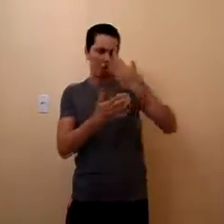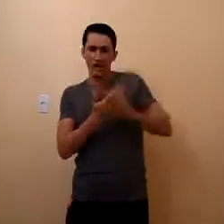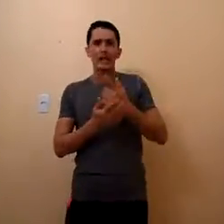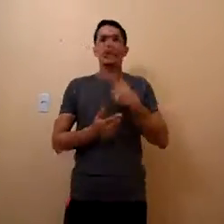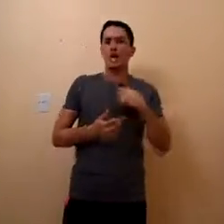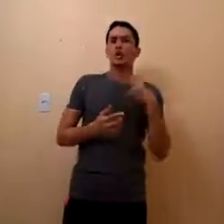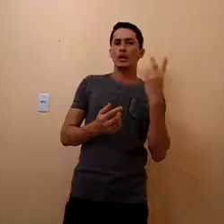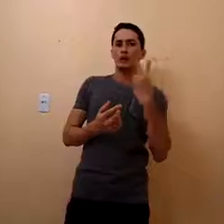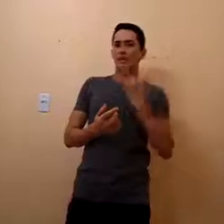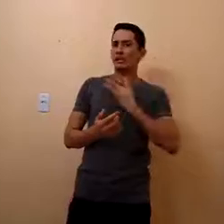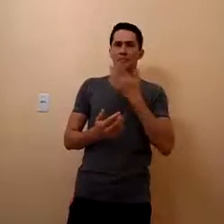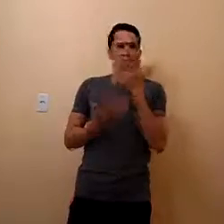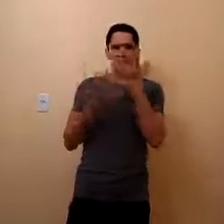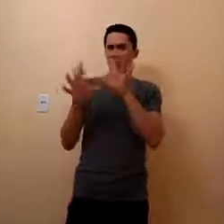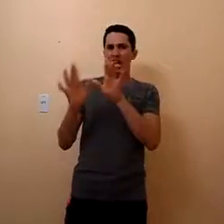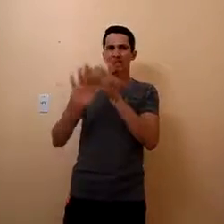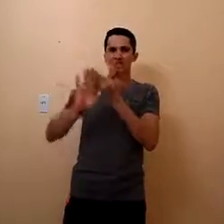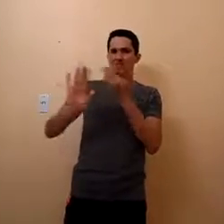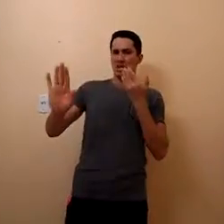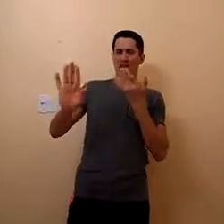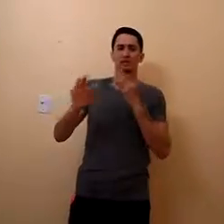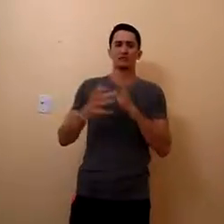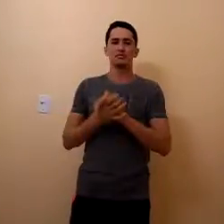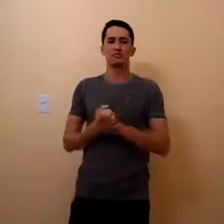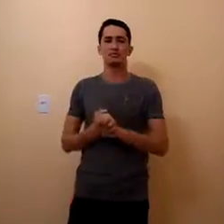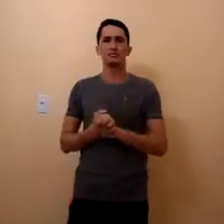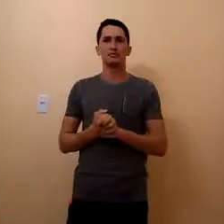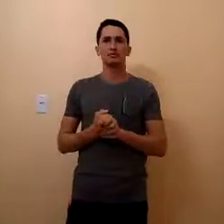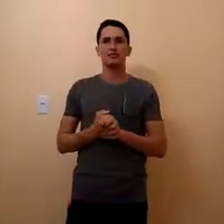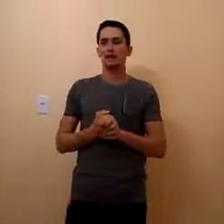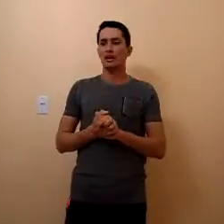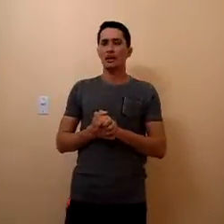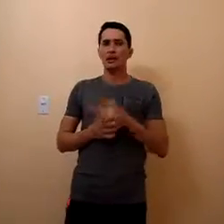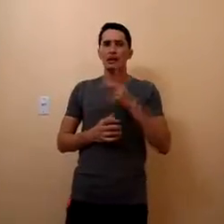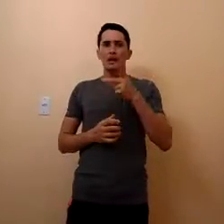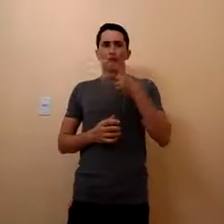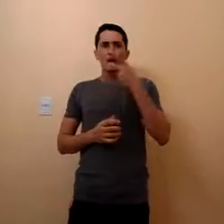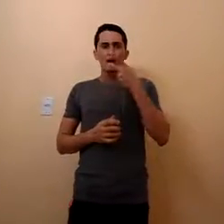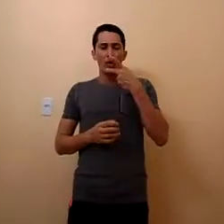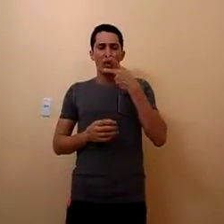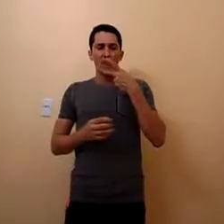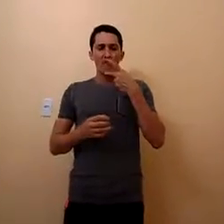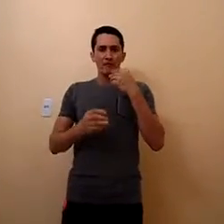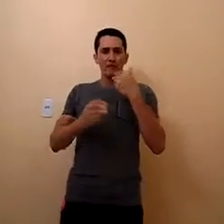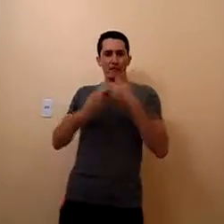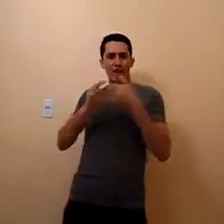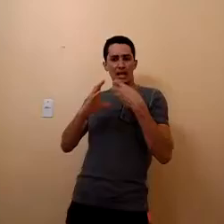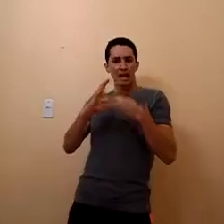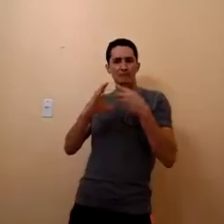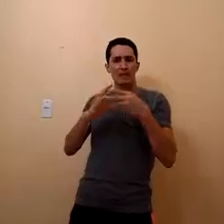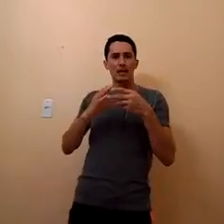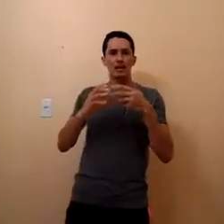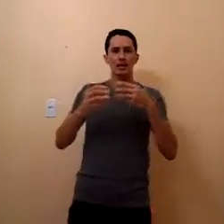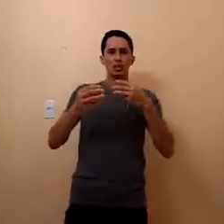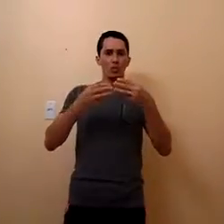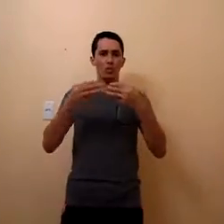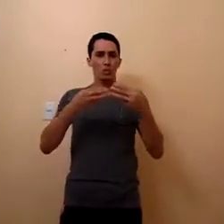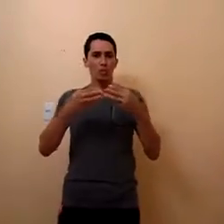confio nele, também perdi a confiança. Quem fala nesta gravação enviada ao Ministério Público é uma testemunha da chacina na gleba